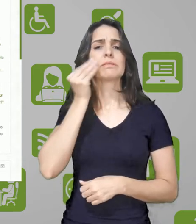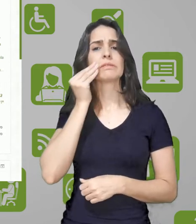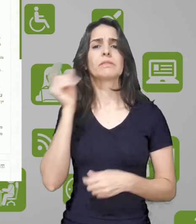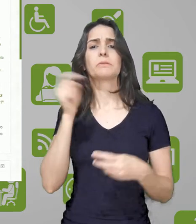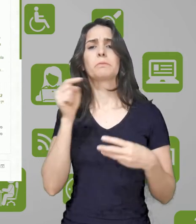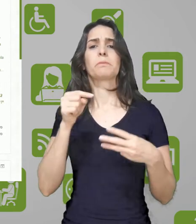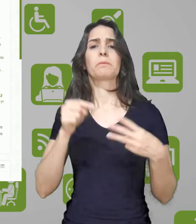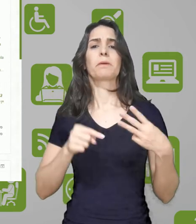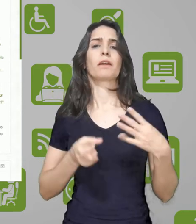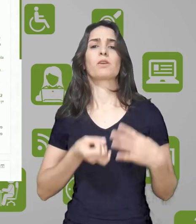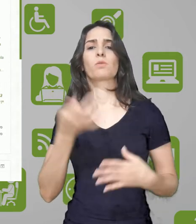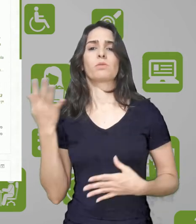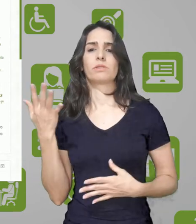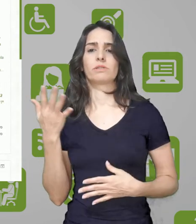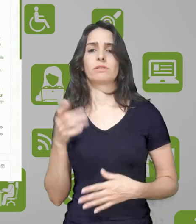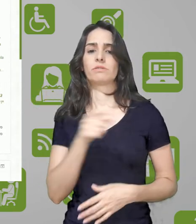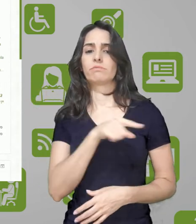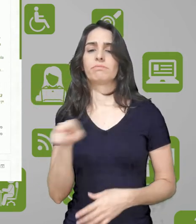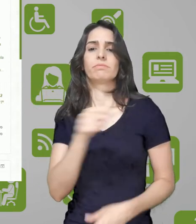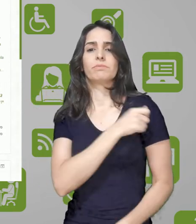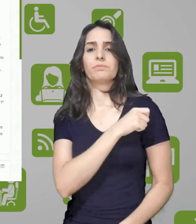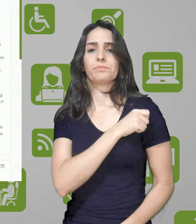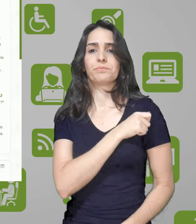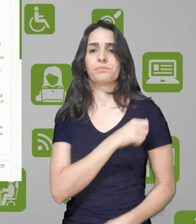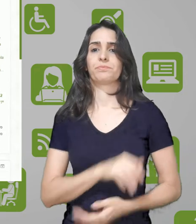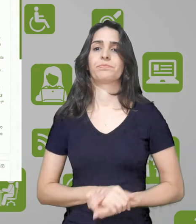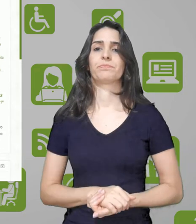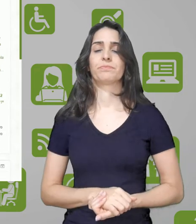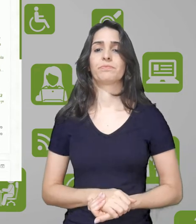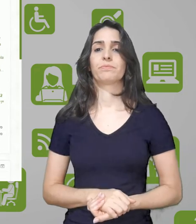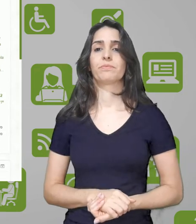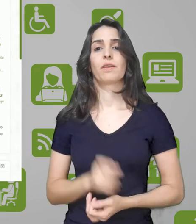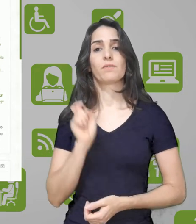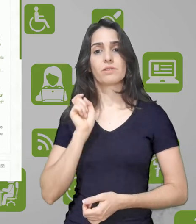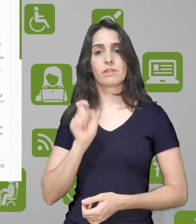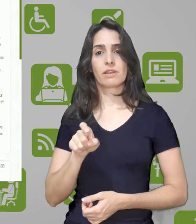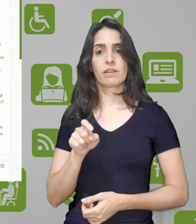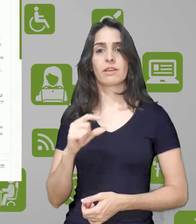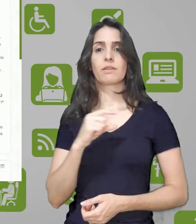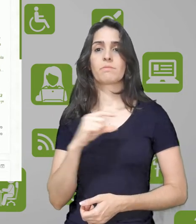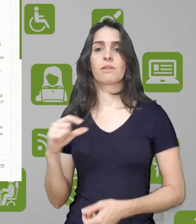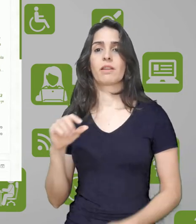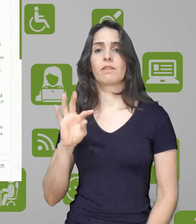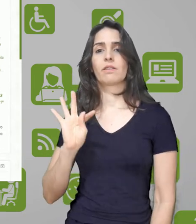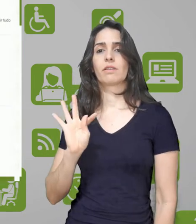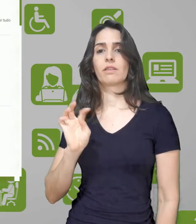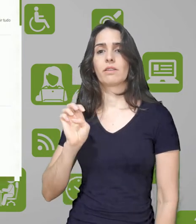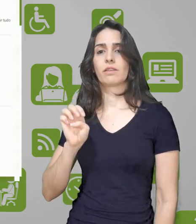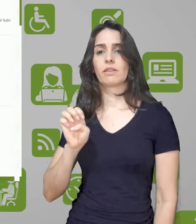pelos alunos Então é só você clicar em tentativas